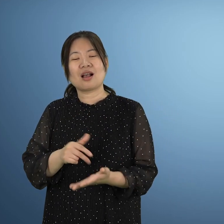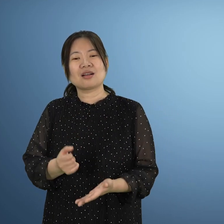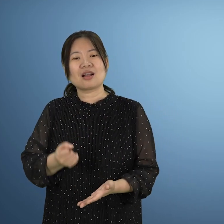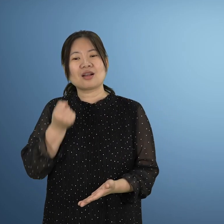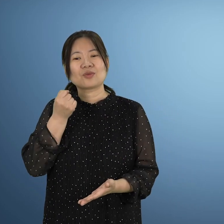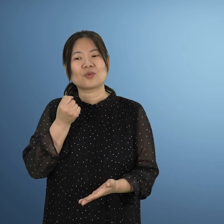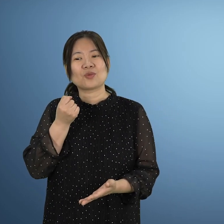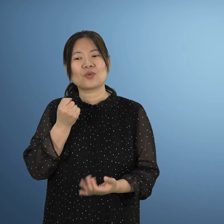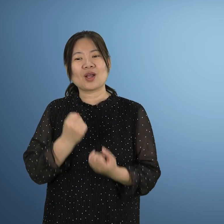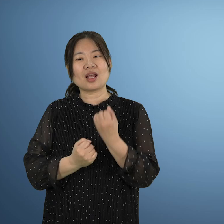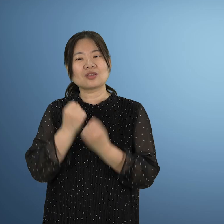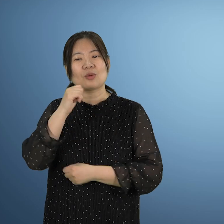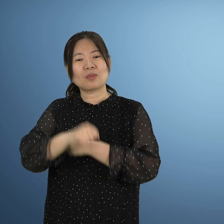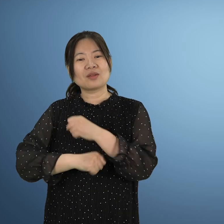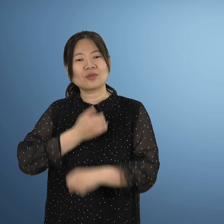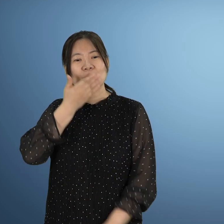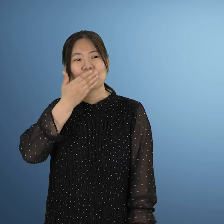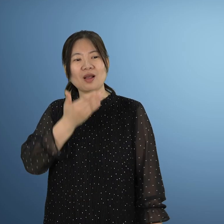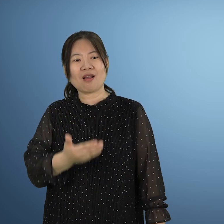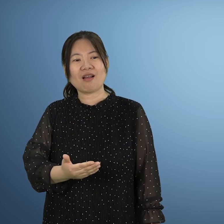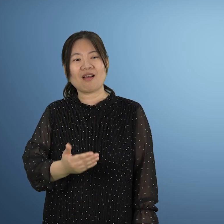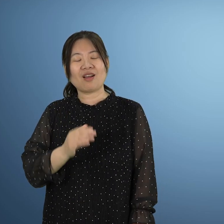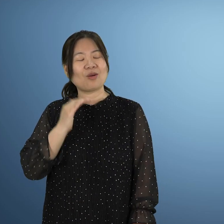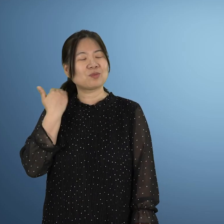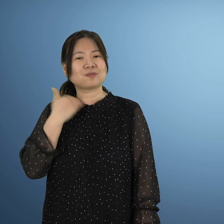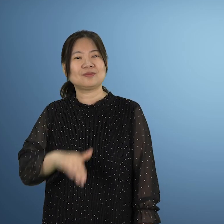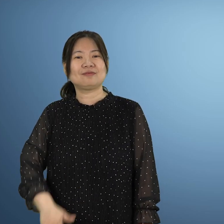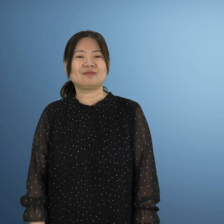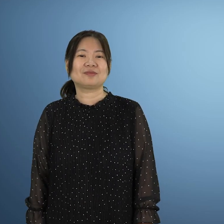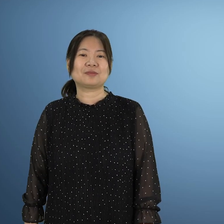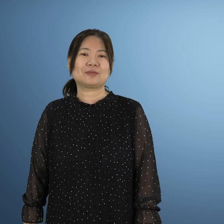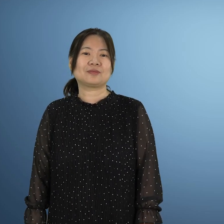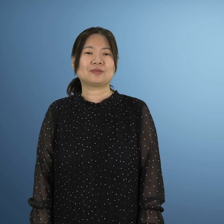어떻게 할 수가 있어요? 에?